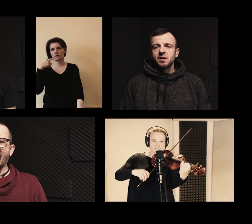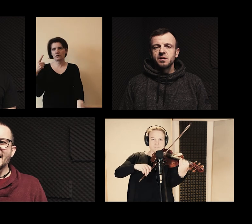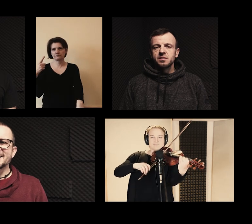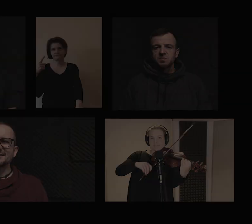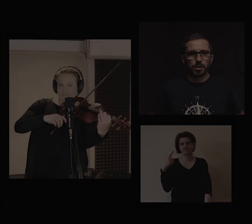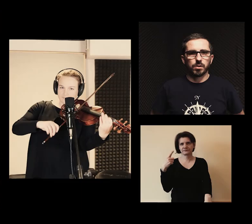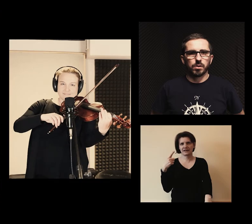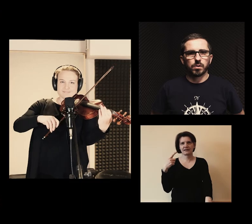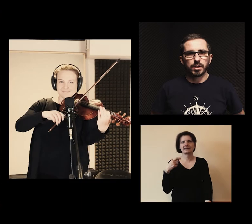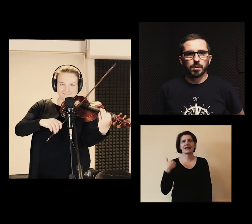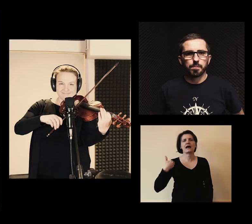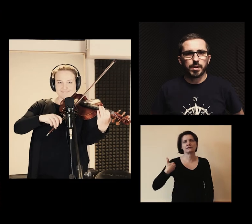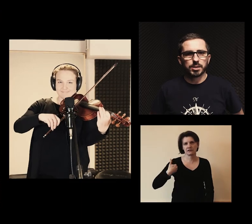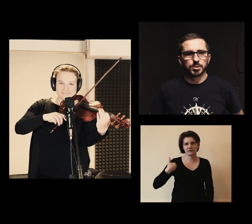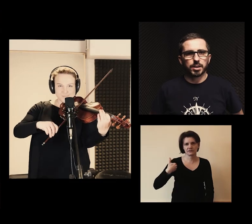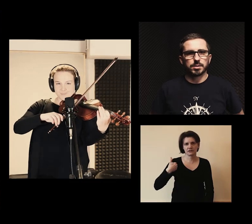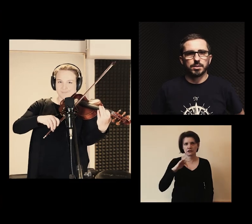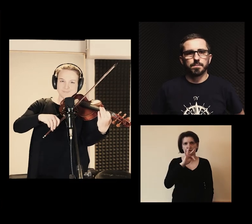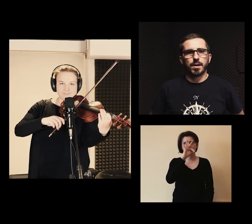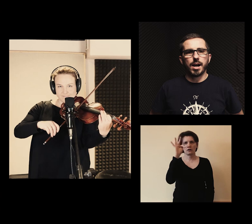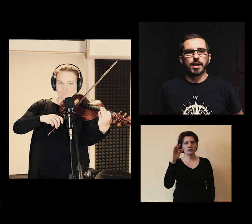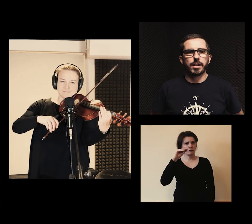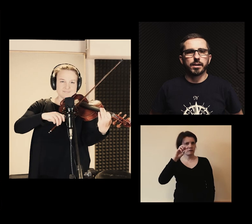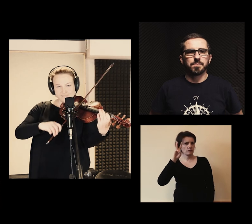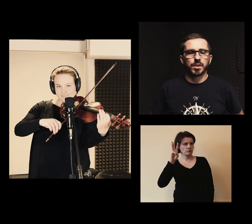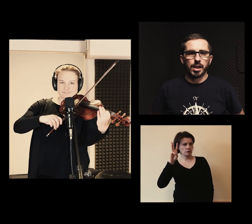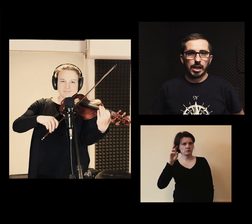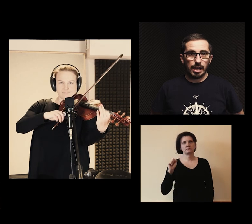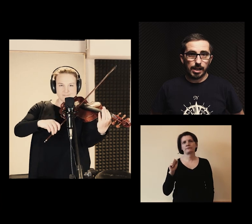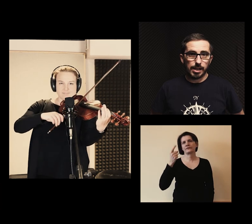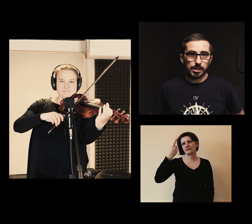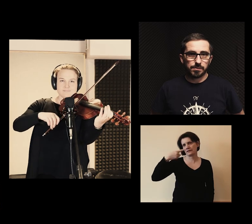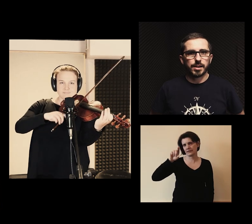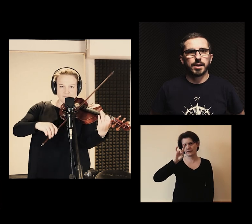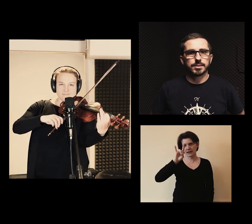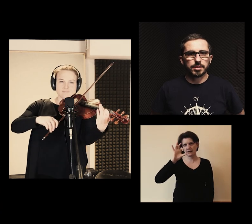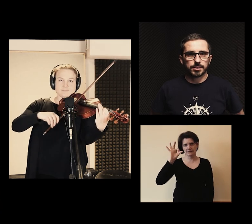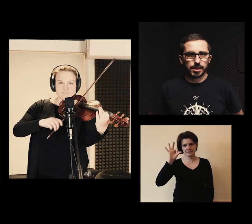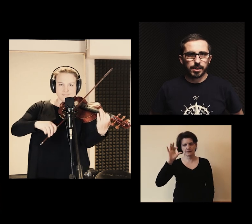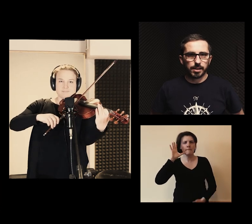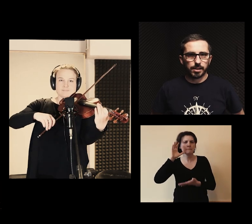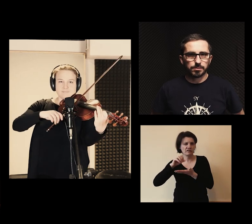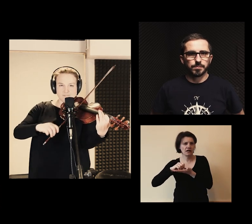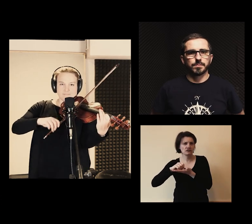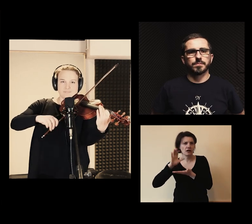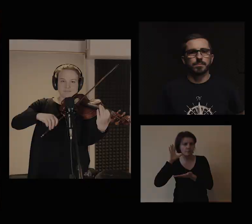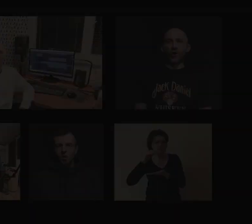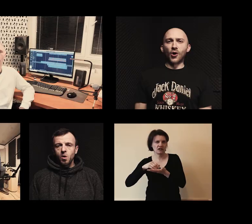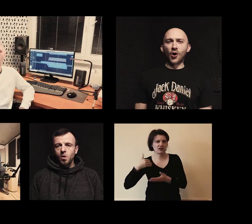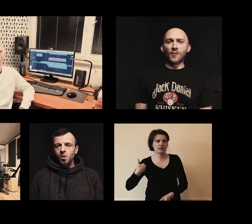Few days, mogę kopać przez dni parę. Ale wracać chcę.